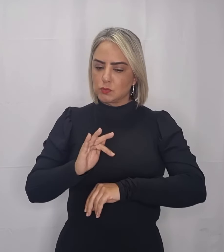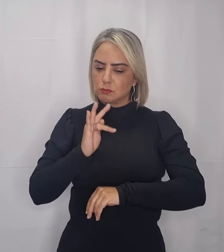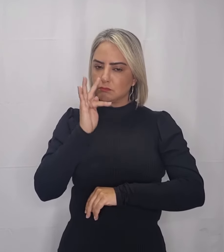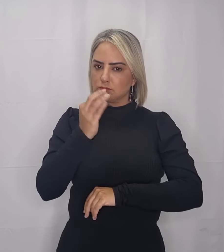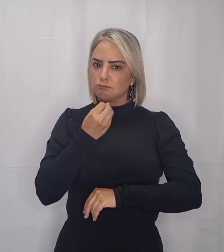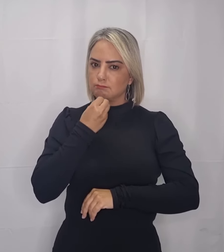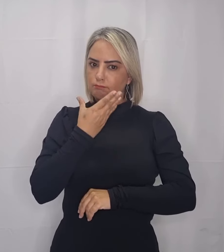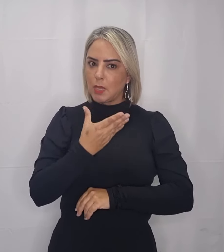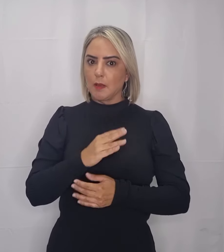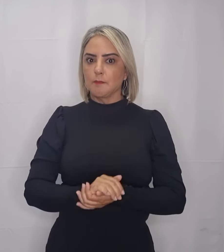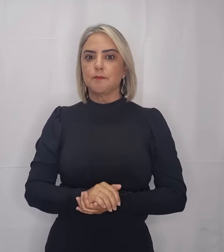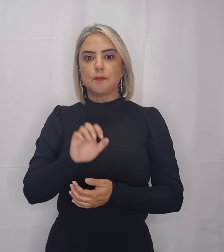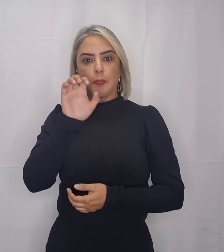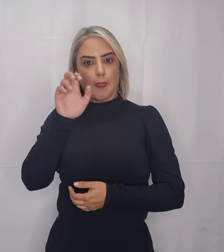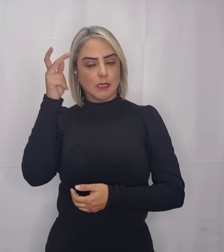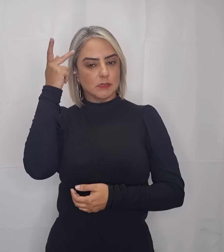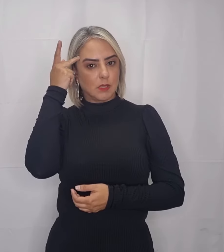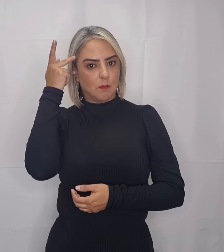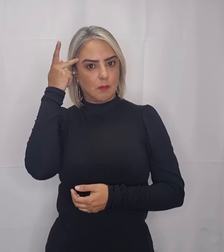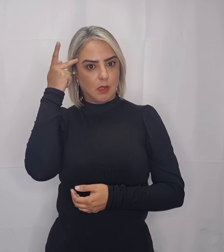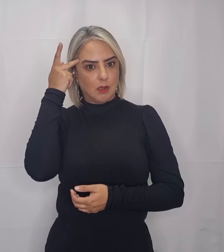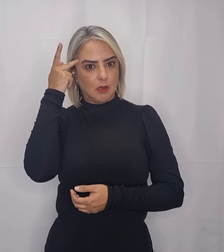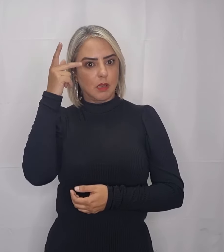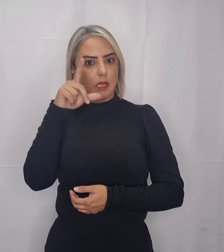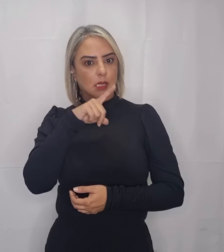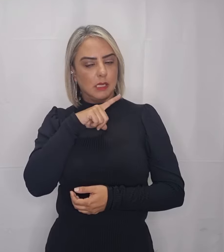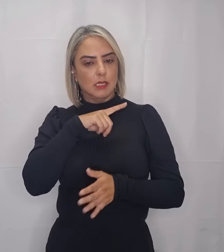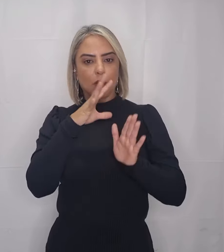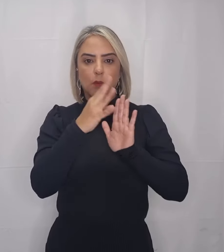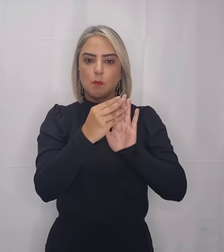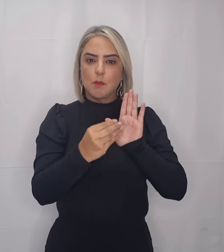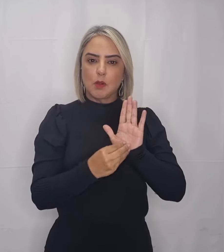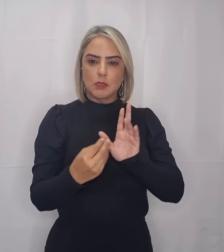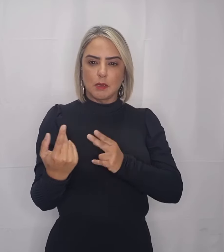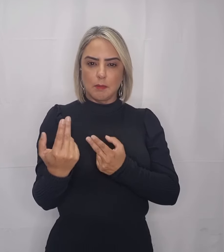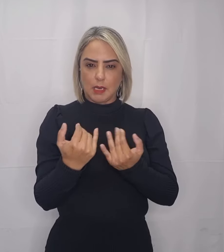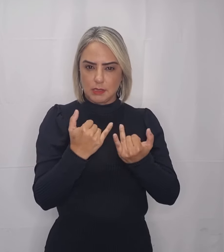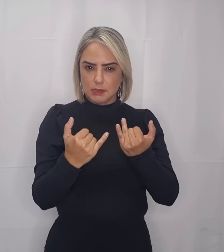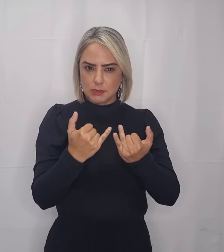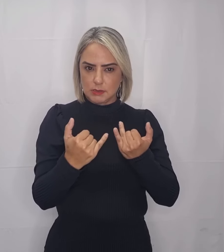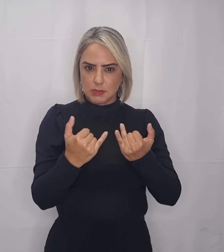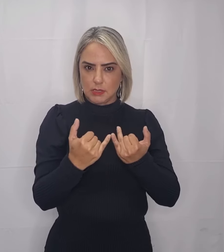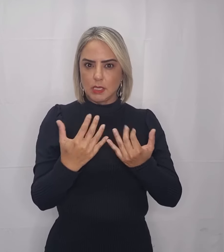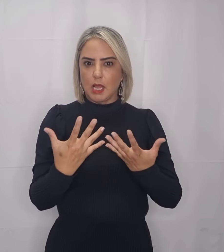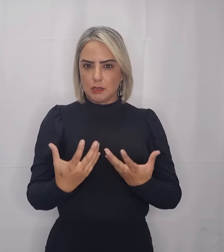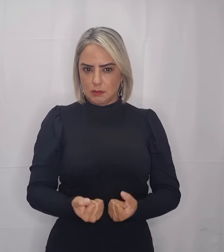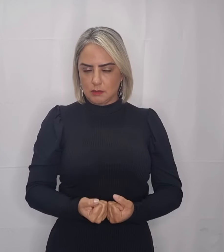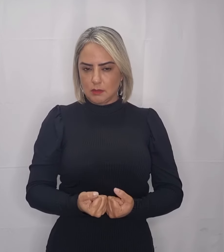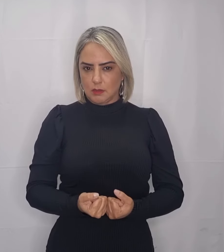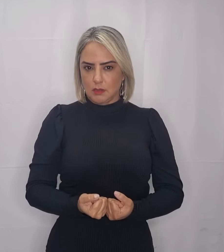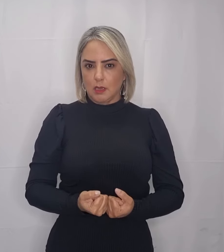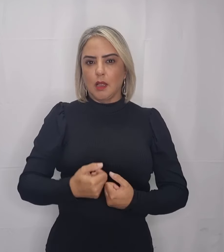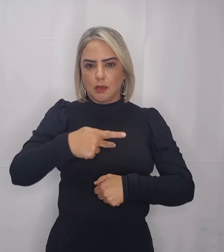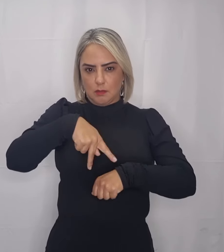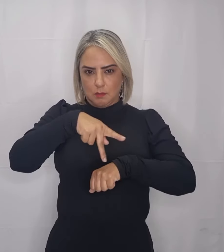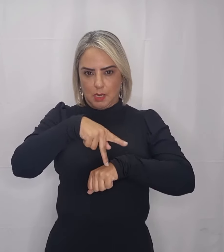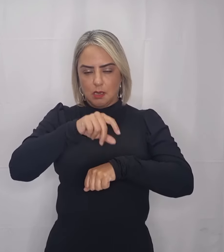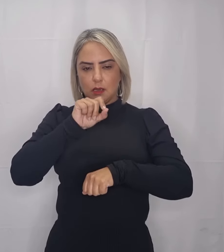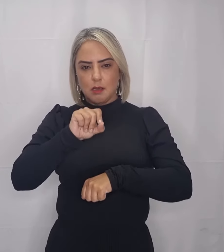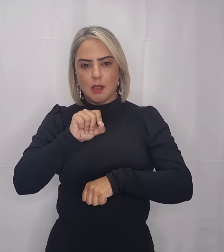estado de São Paulo, que tem um modelo semelhante ao adotado no restante do país, a Secretaria